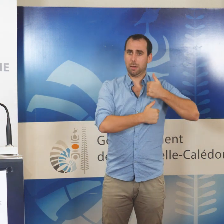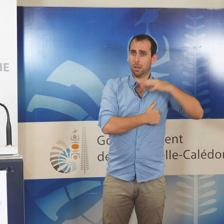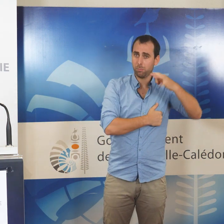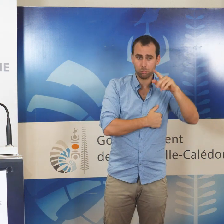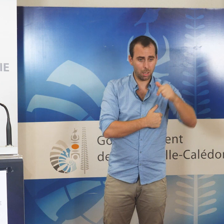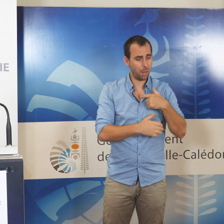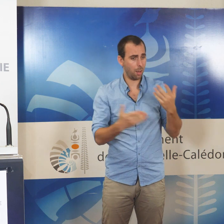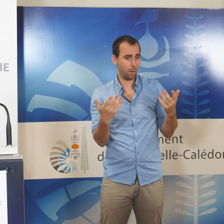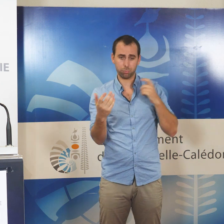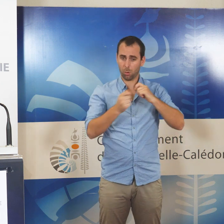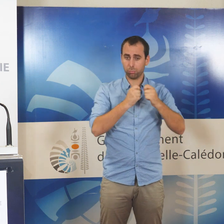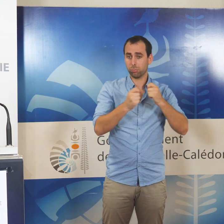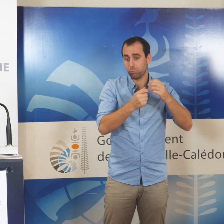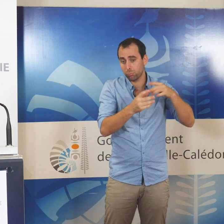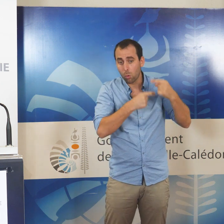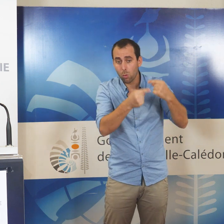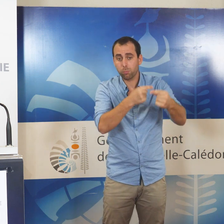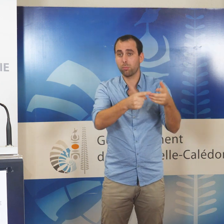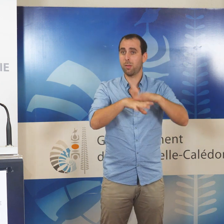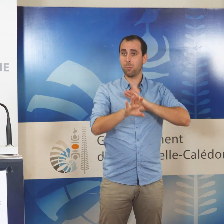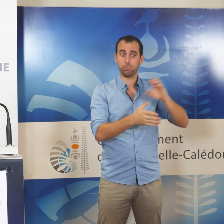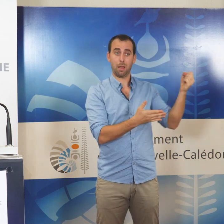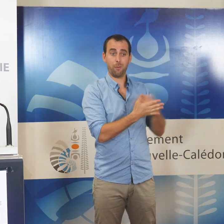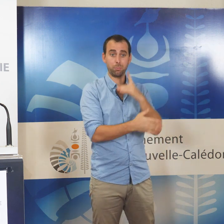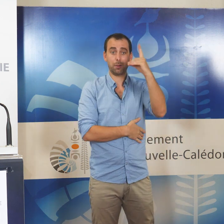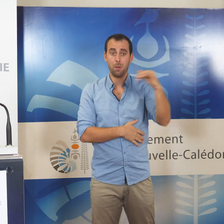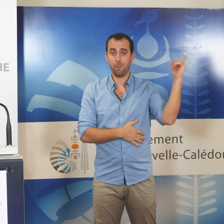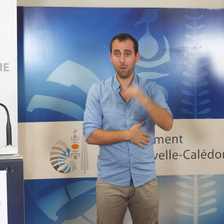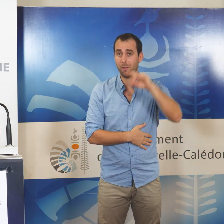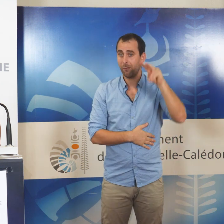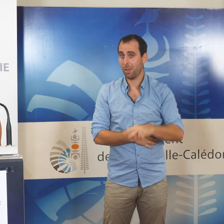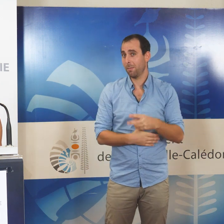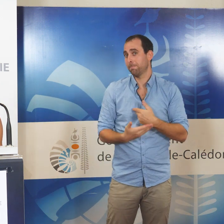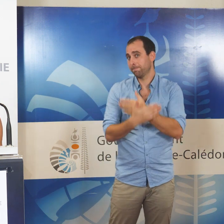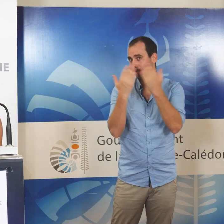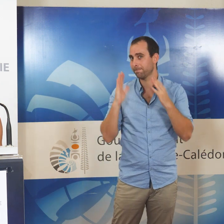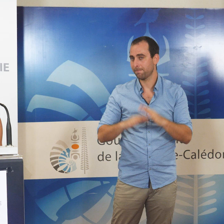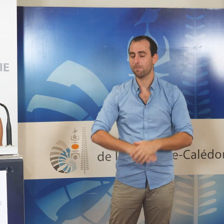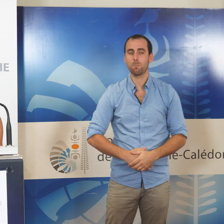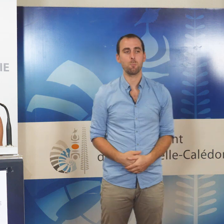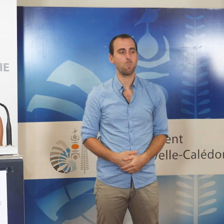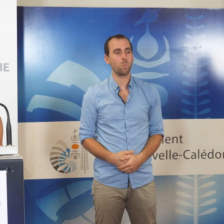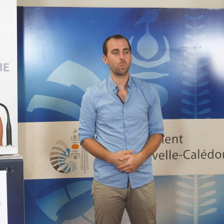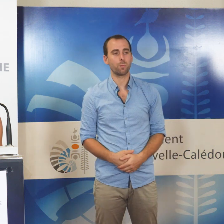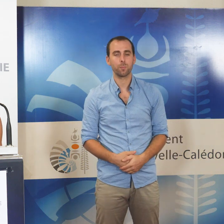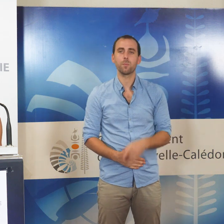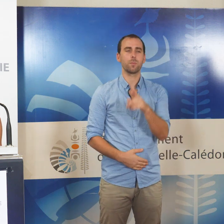ma connaissance, mais à ma connaissance, je ne savais pas qu'il y avait un vol qui arrivait dimanche. J'ai une autre question qui concerne la frontière